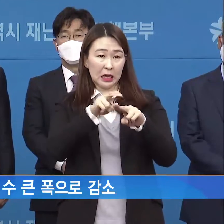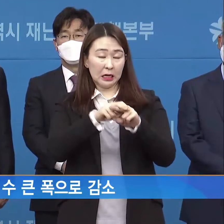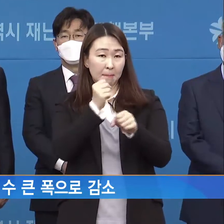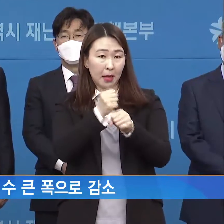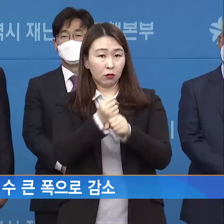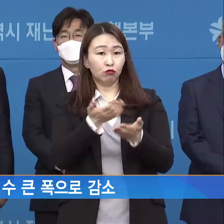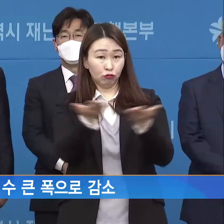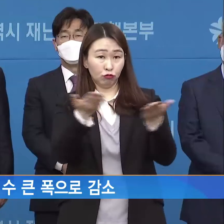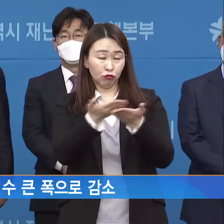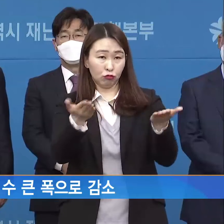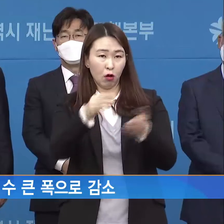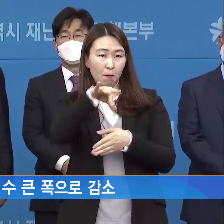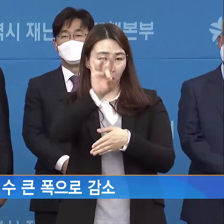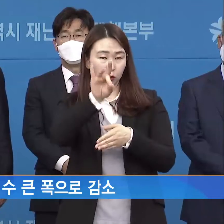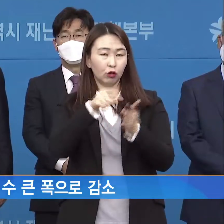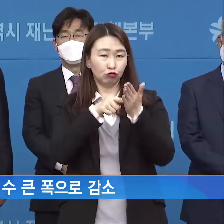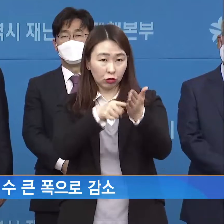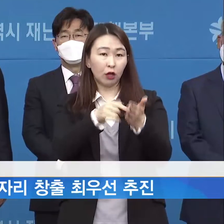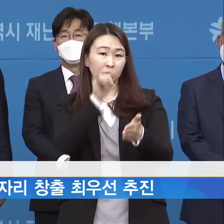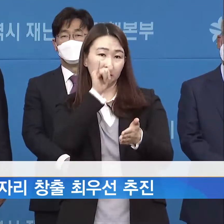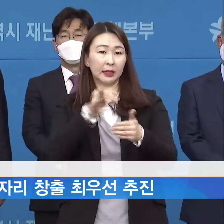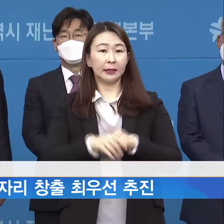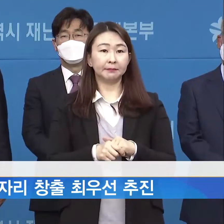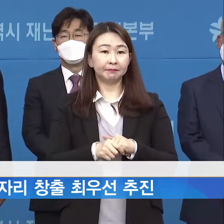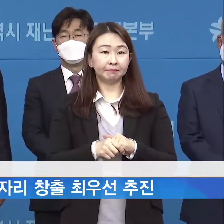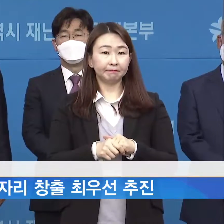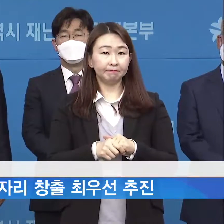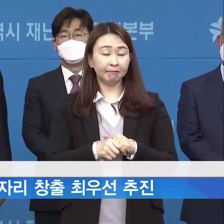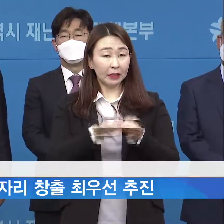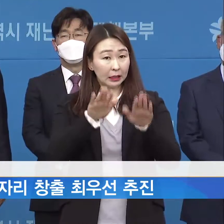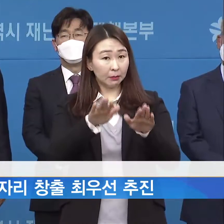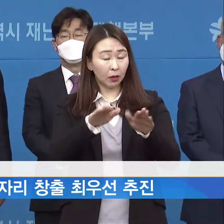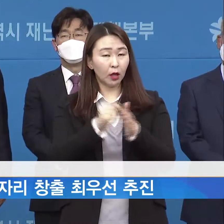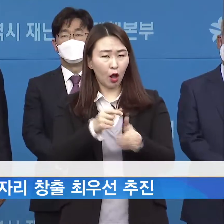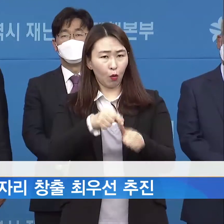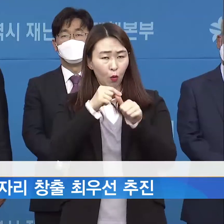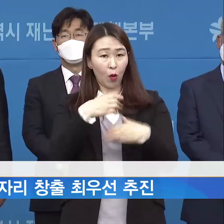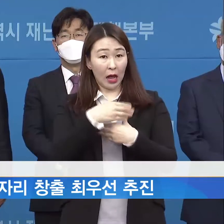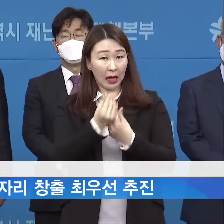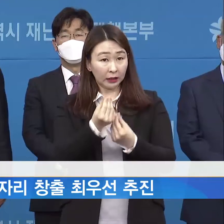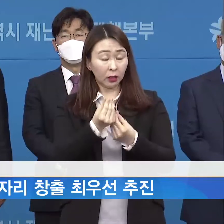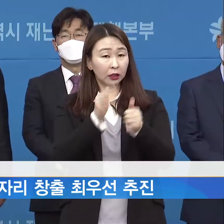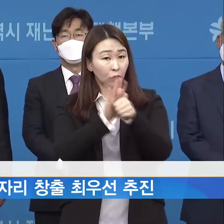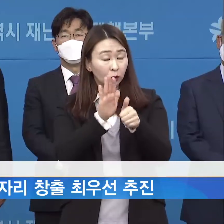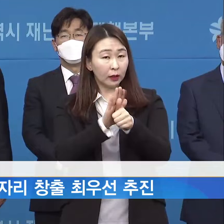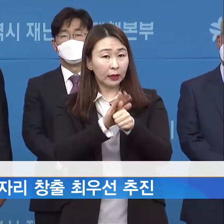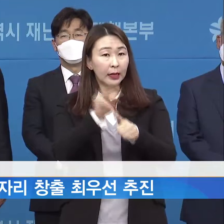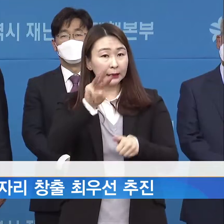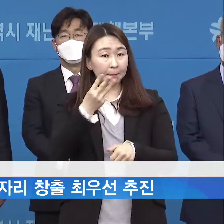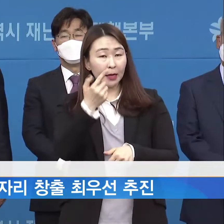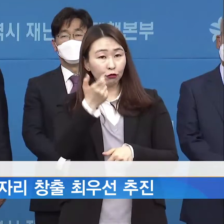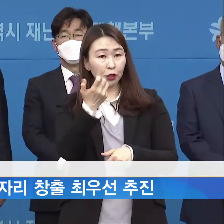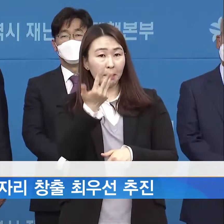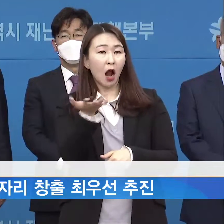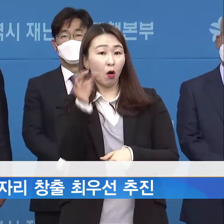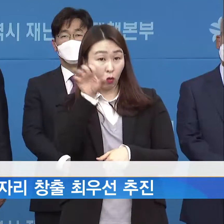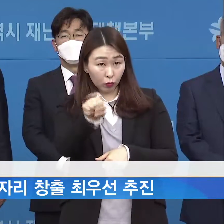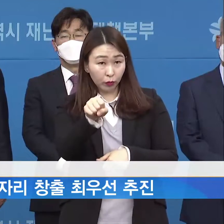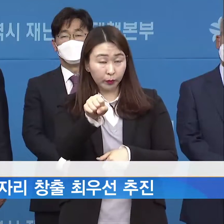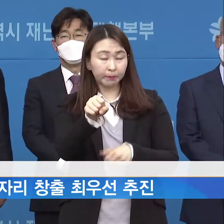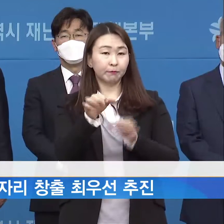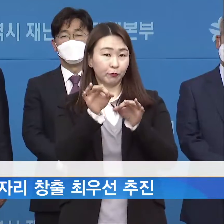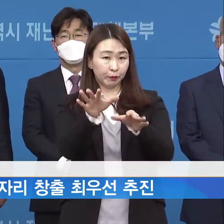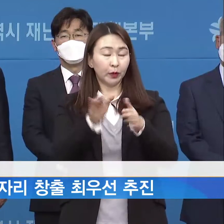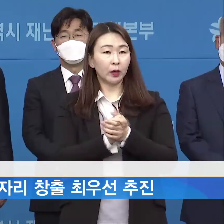창출을 최우선으로 추진하고자 합니다. 이번 고용 안전 분야 지원 규모는 총 368억